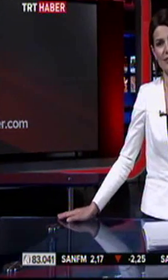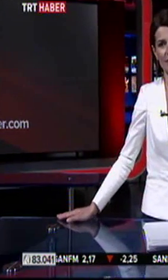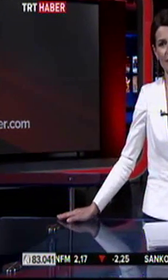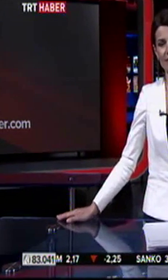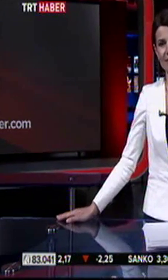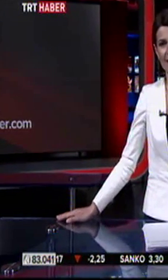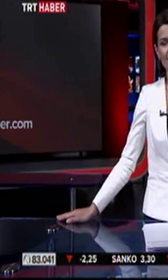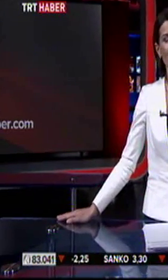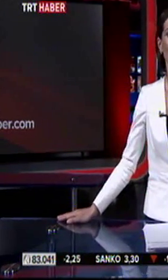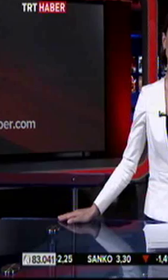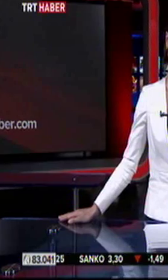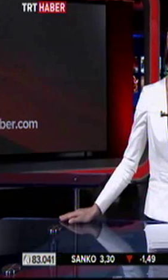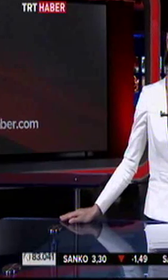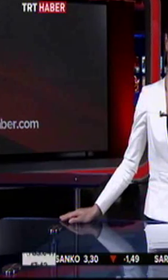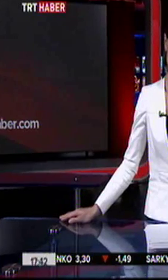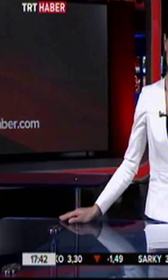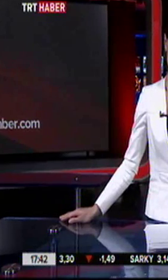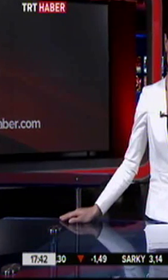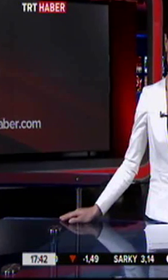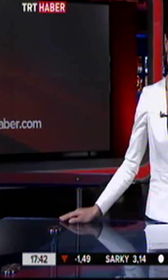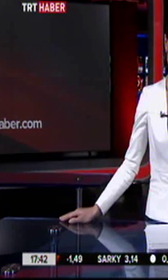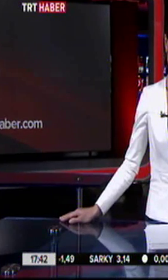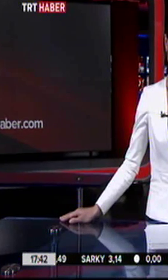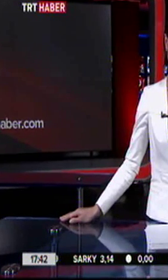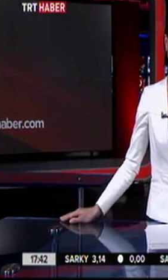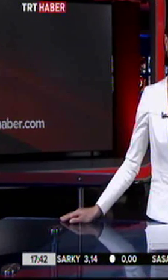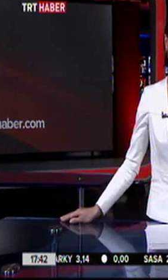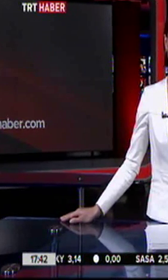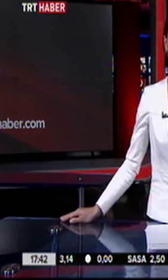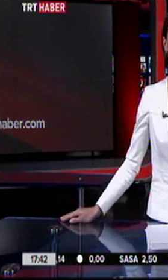verileri gelecek ekranlarınıza, ardından hava durumunu izleyebilirsiniz. Biz saat başında gün biterken de gelişmeler